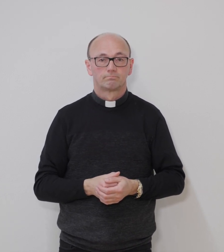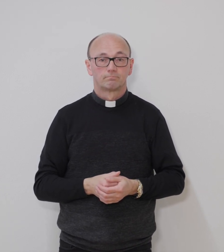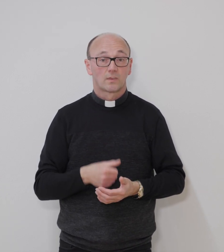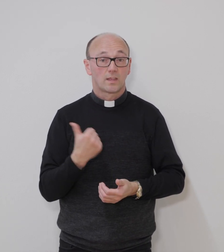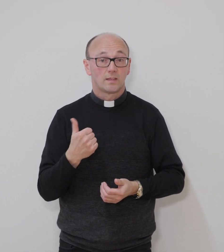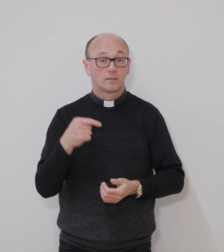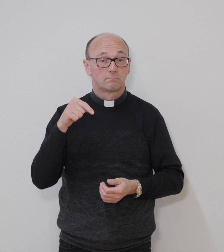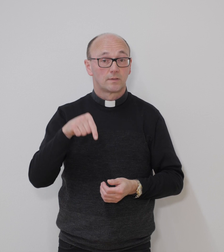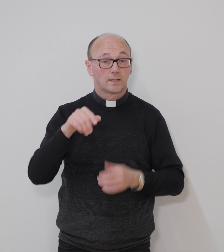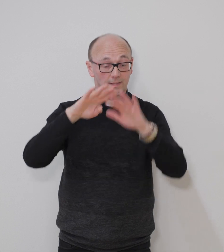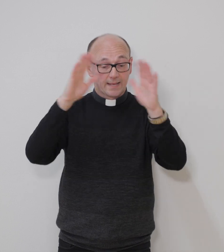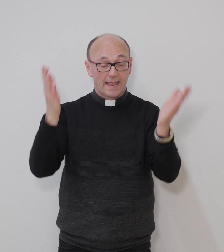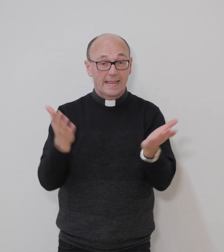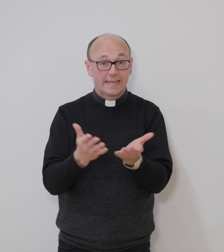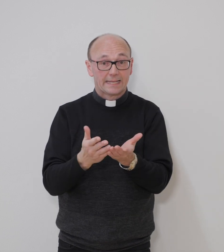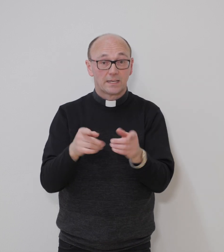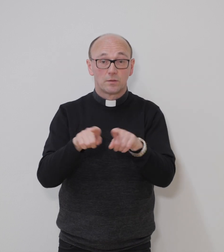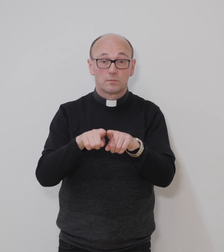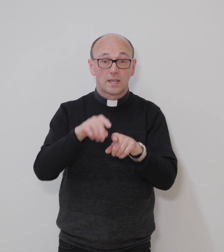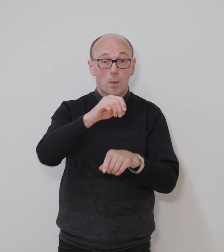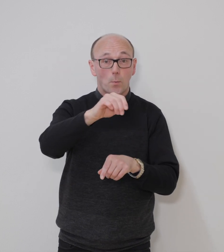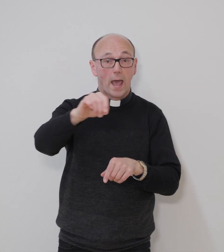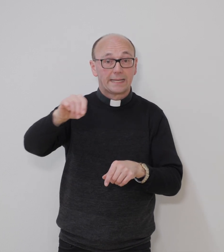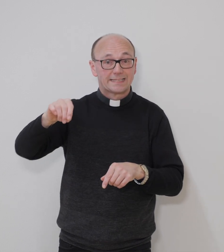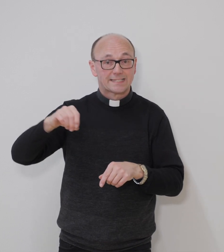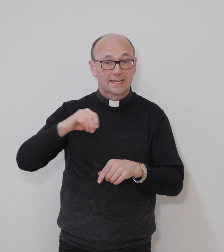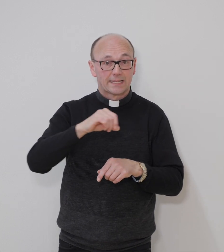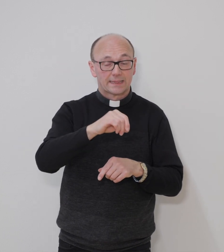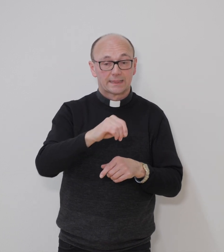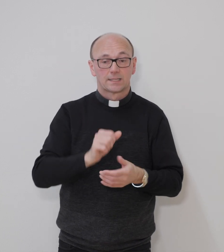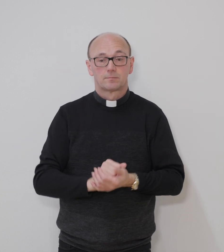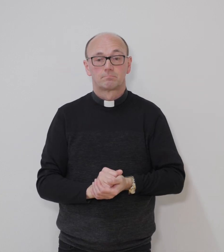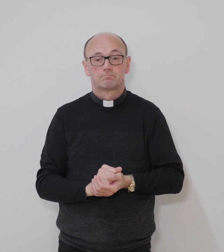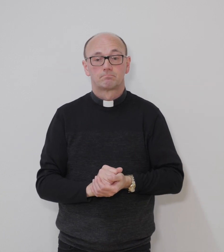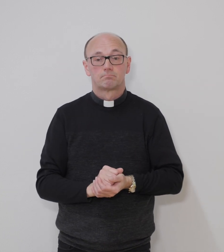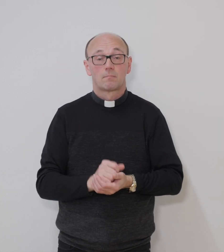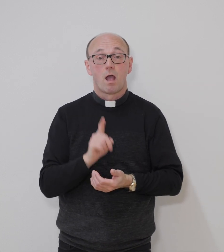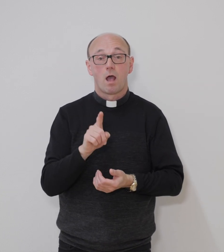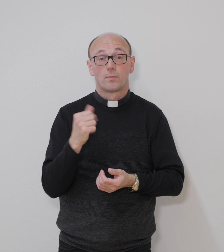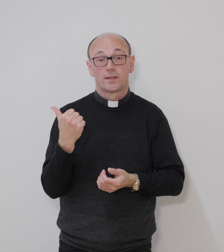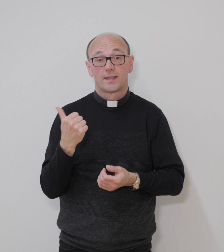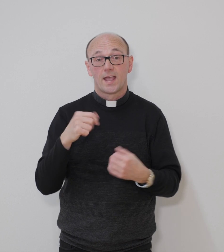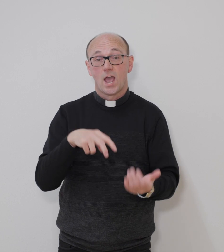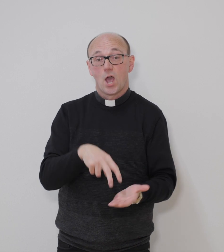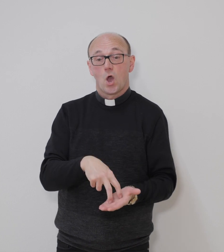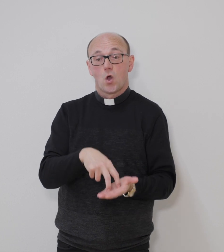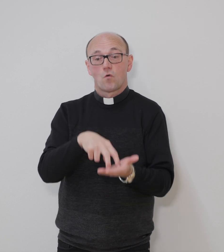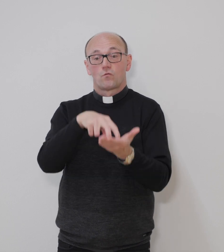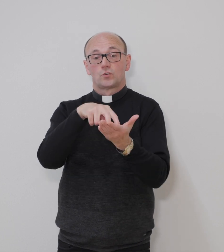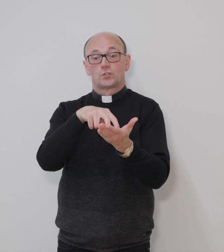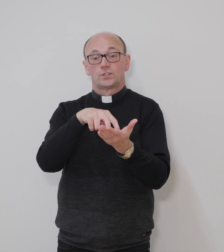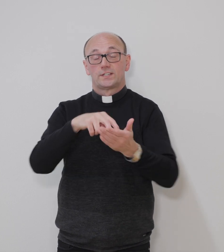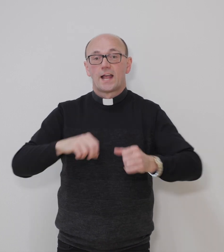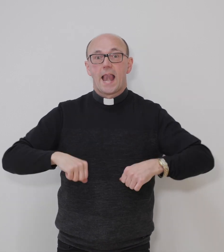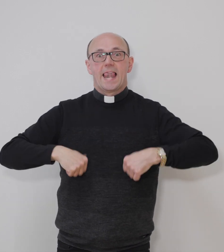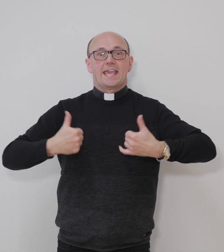übergeben, wie man den Weizen bettet ein. Doch